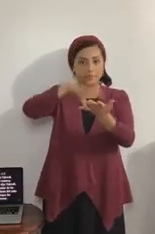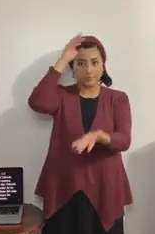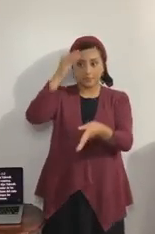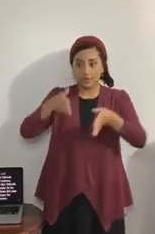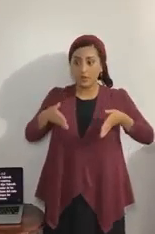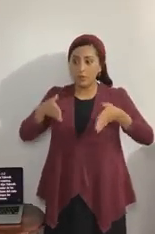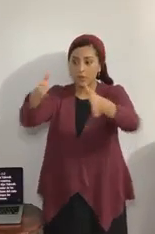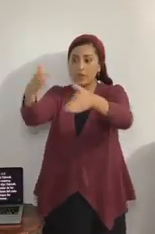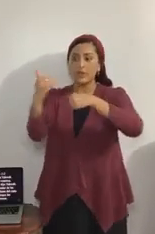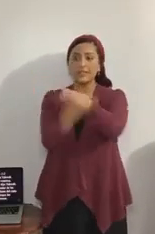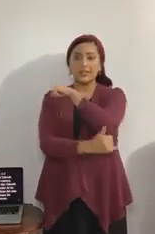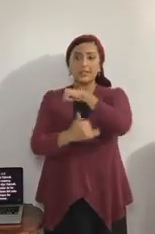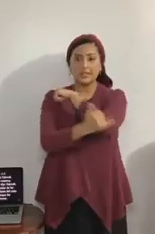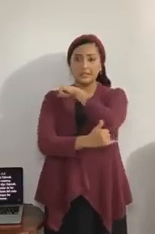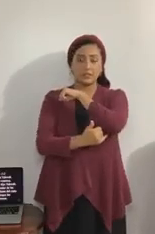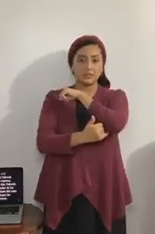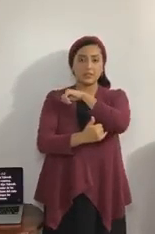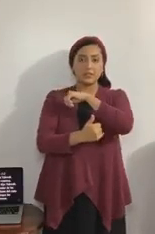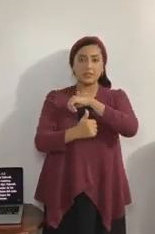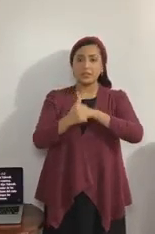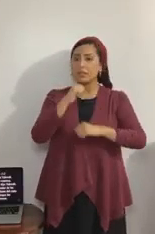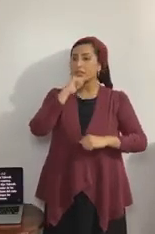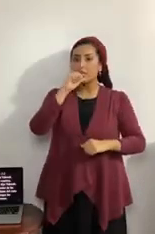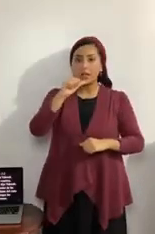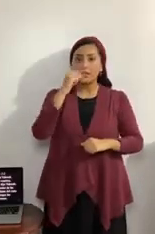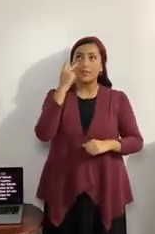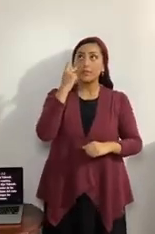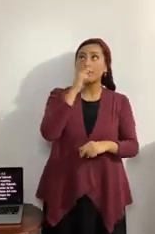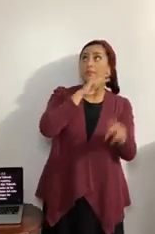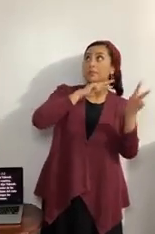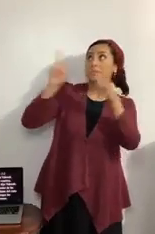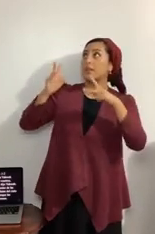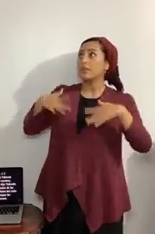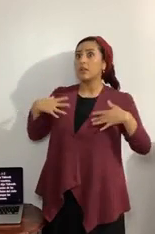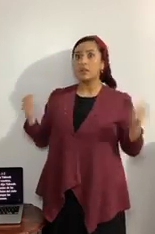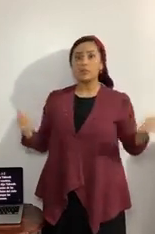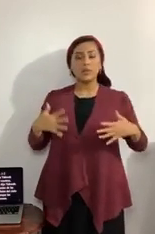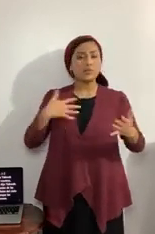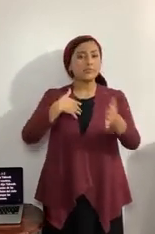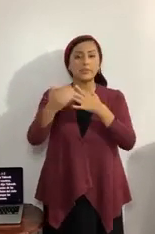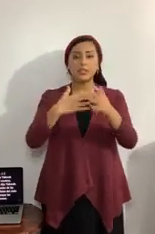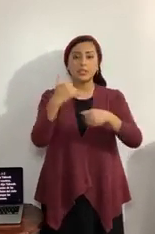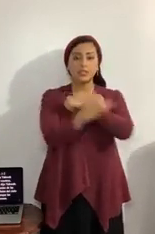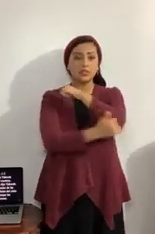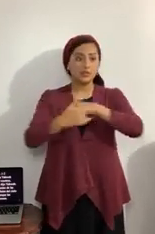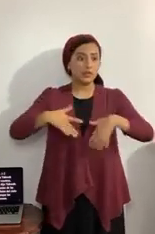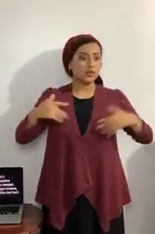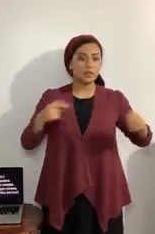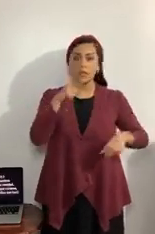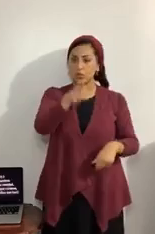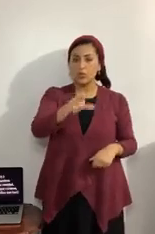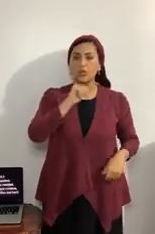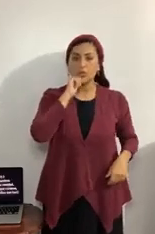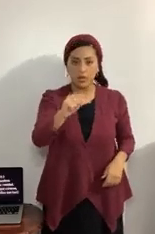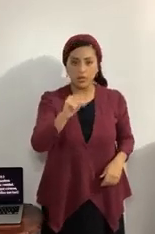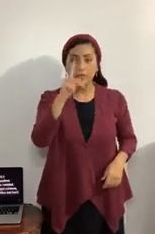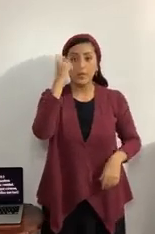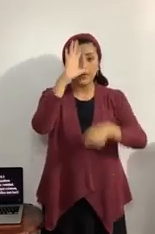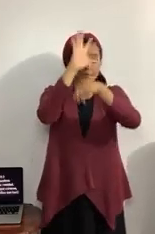naciones, ni de las señales del cielo tengáis temor, aunque las naciones las teman. Porque las costumbres de los pueblos son